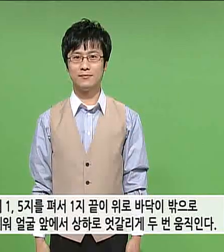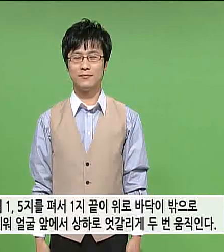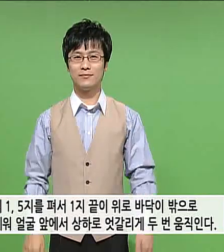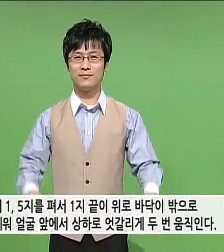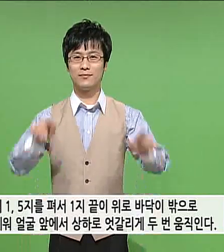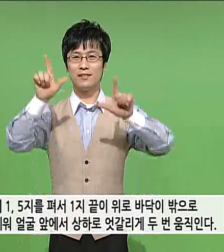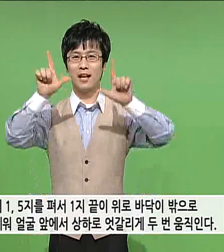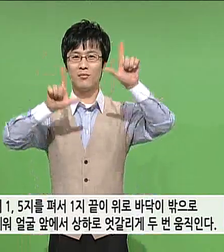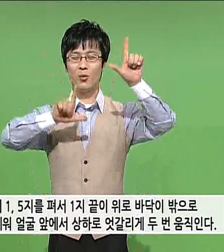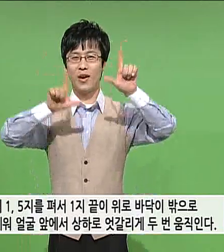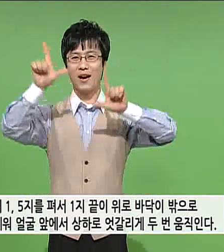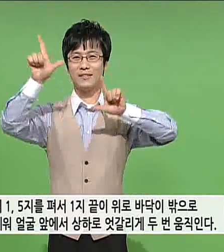모양,